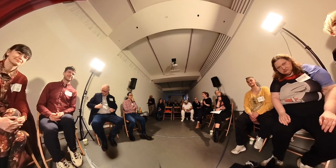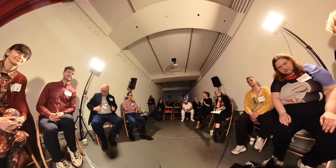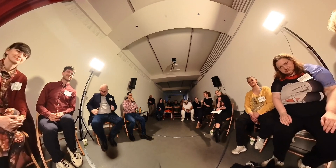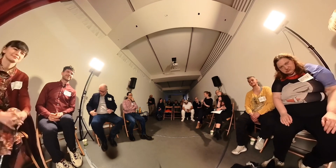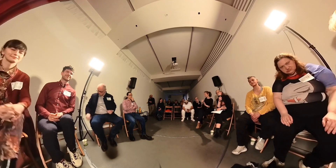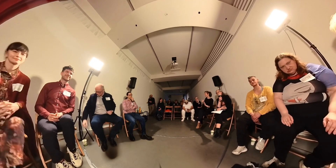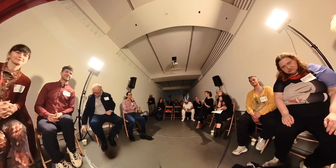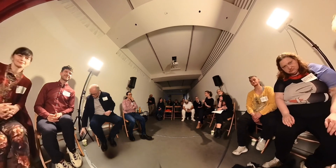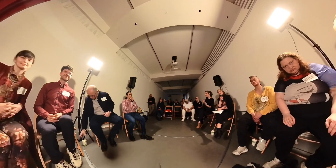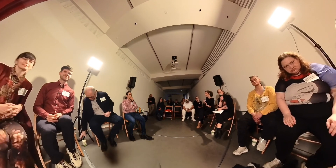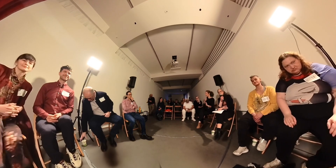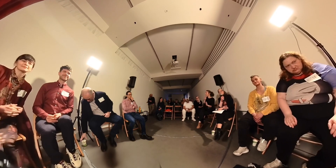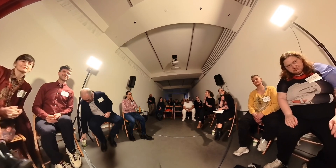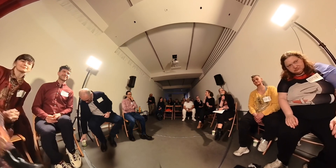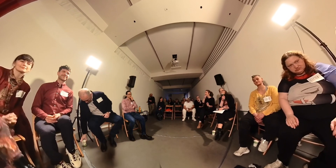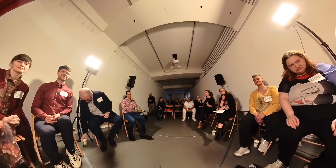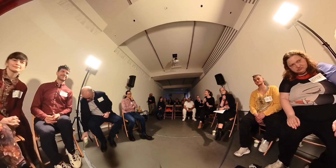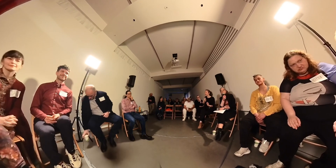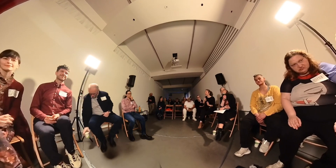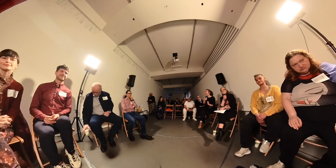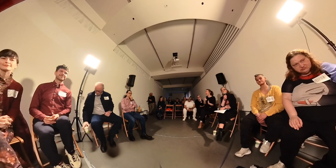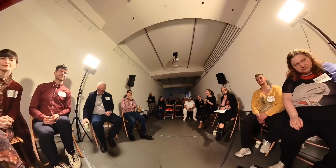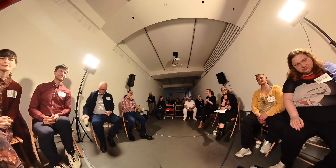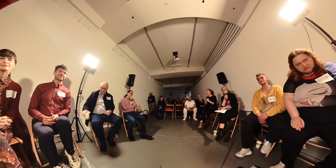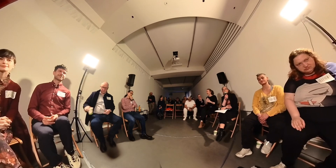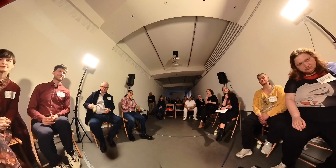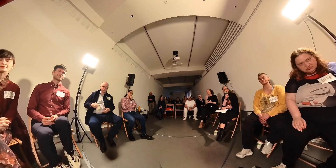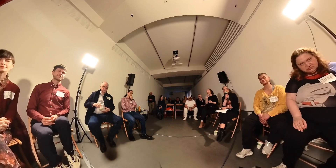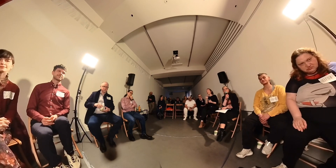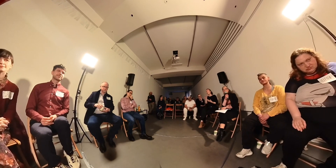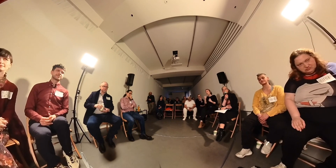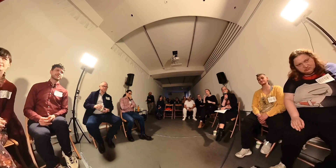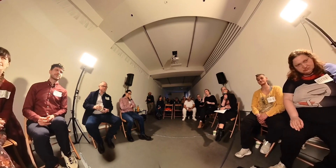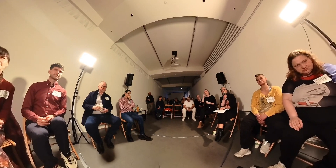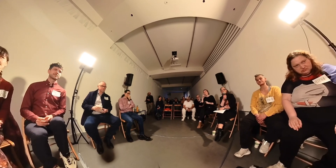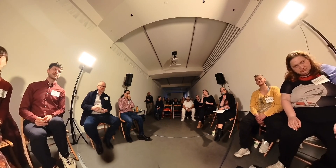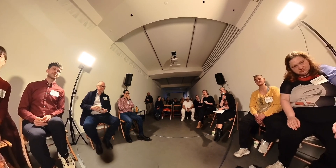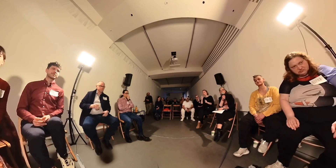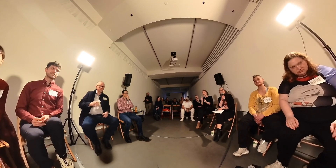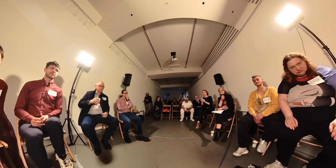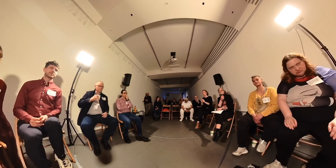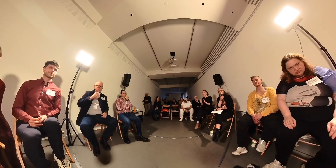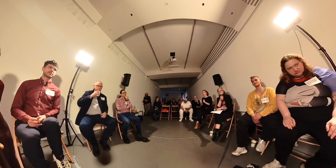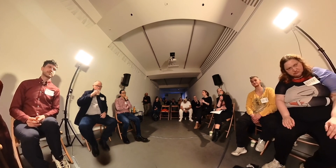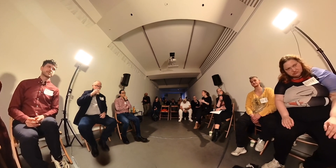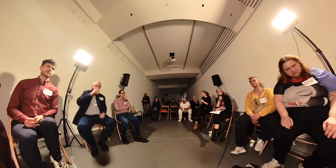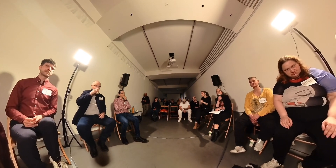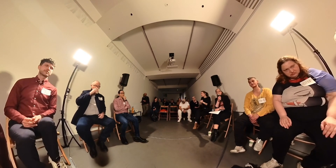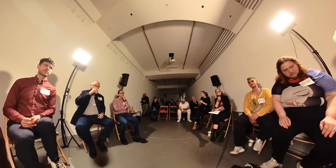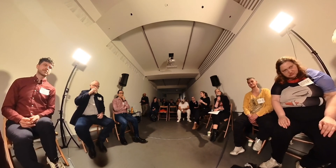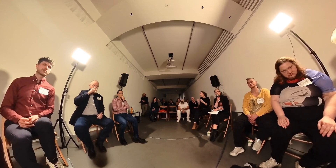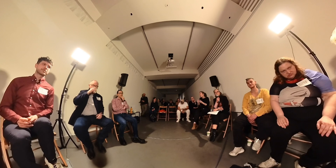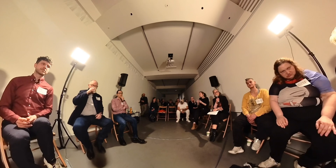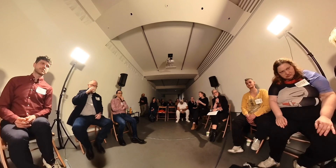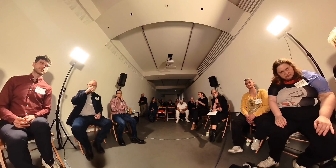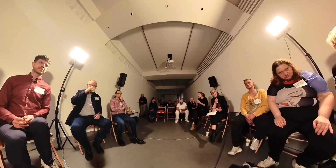spíš já se právě na to budu ptát, do jaké míry vlastně jakoby jste to promýšleli, protože určitě jste to nenechali jakoby